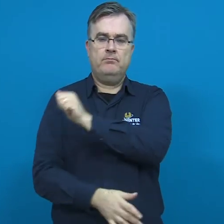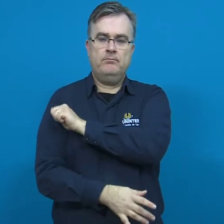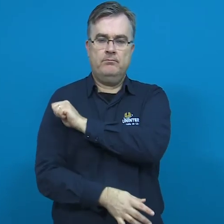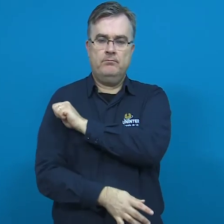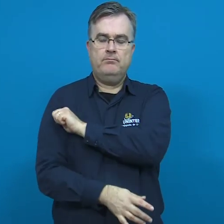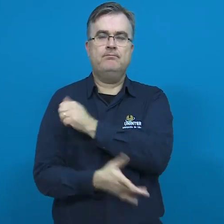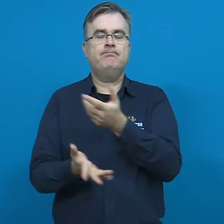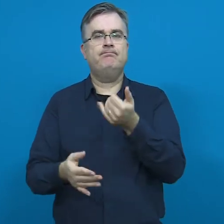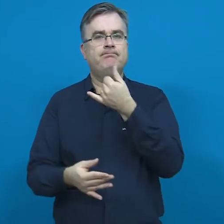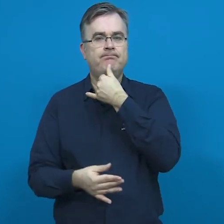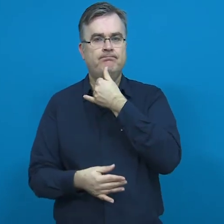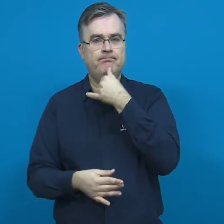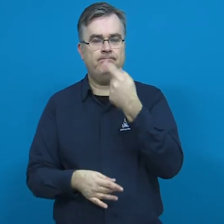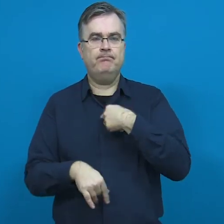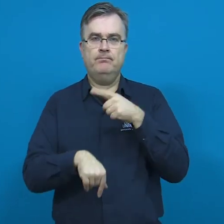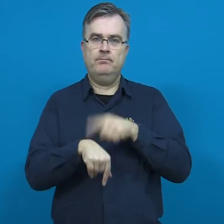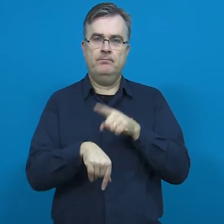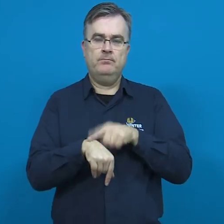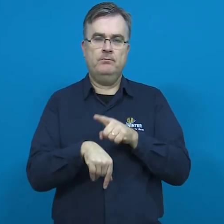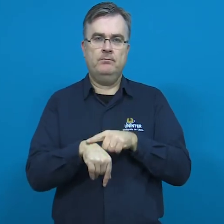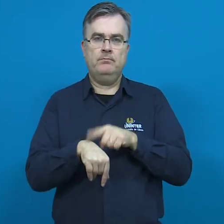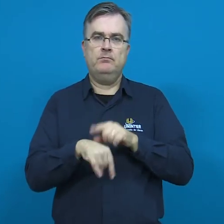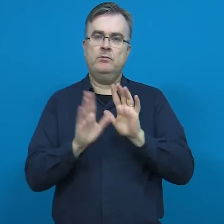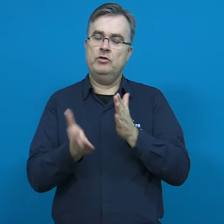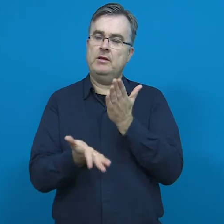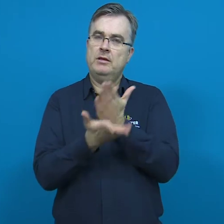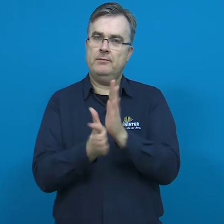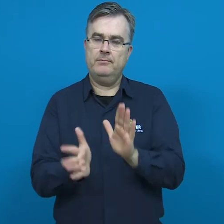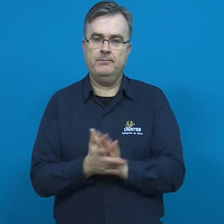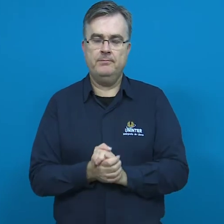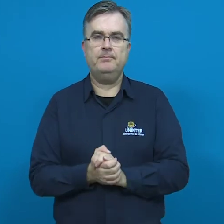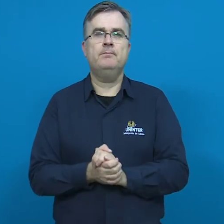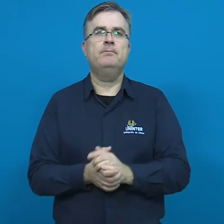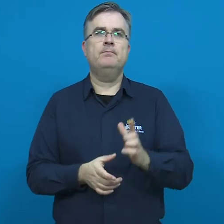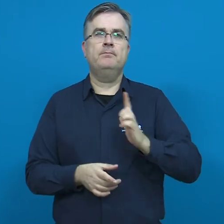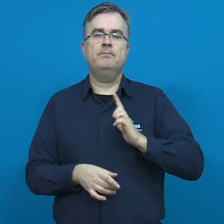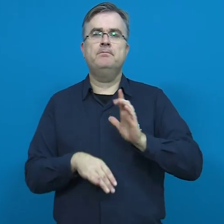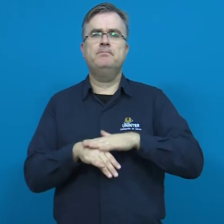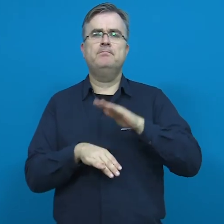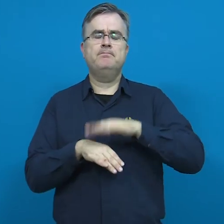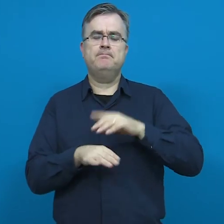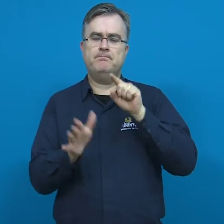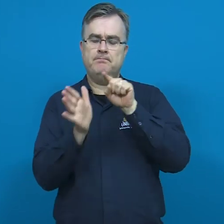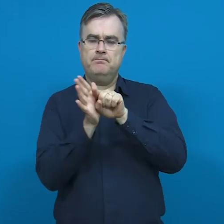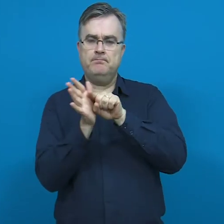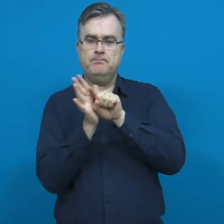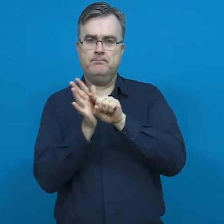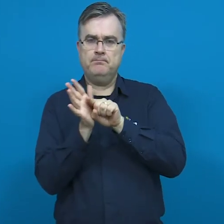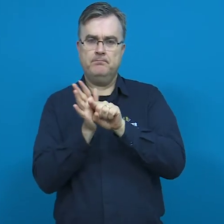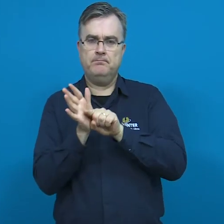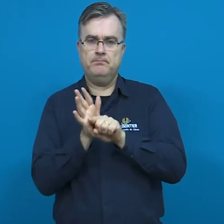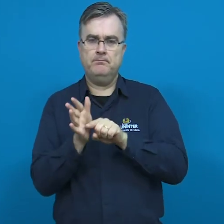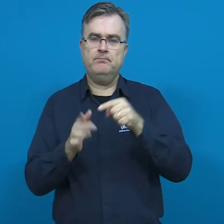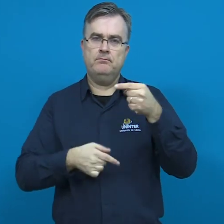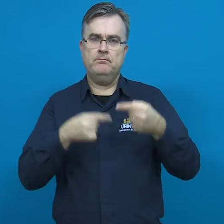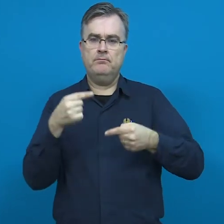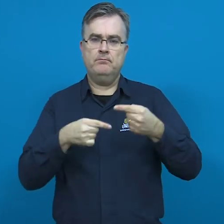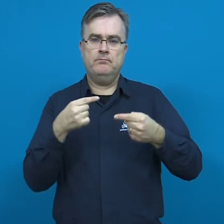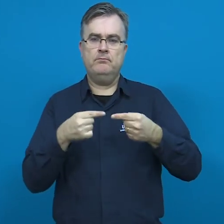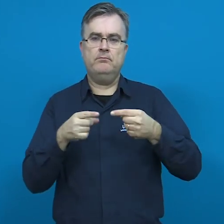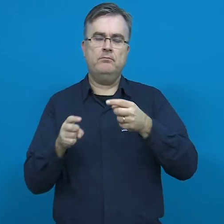bem. Bom, alunos e alunas, infelizmente o nosso tempo já acabou, né? Teríamos aí muito mais questões